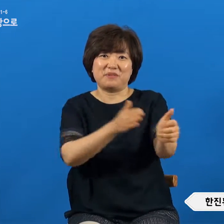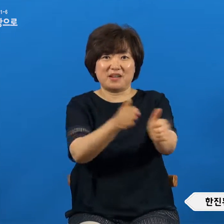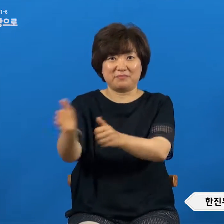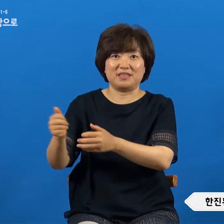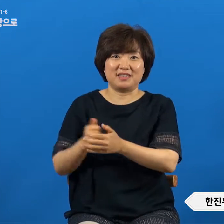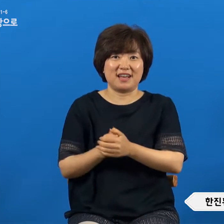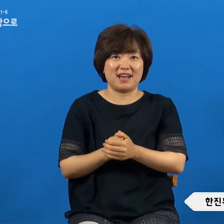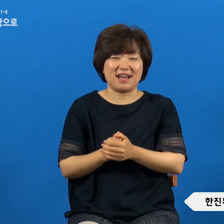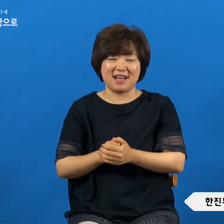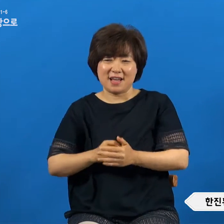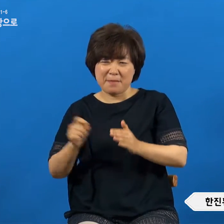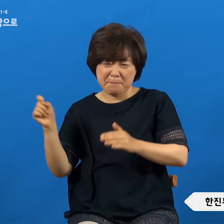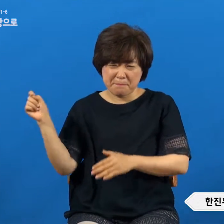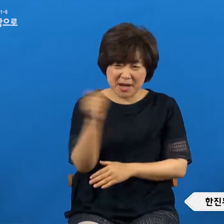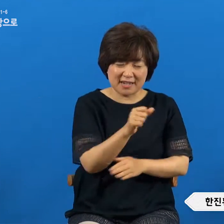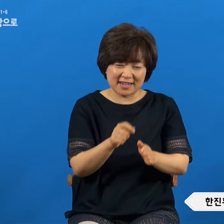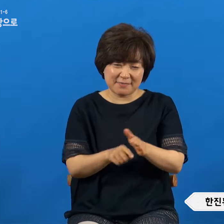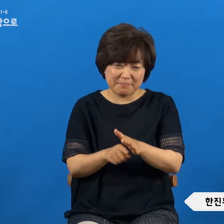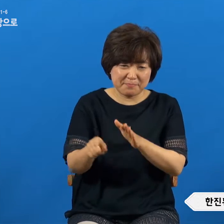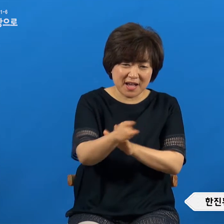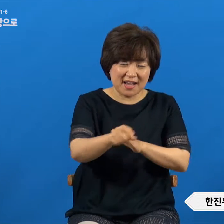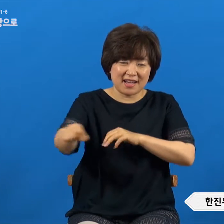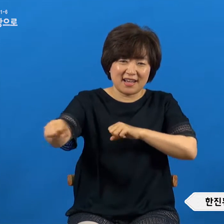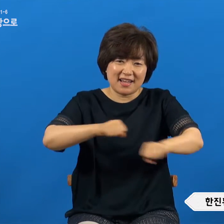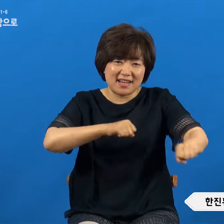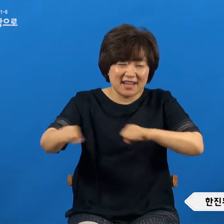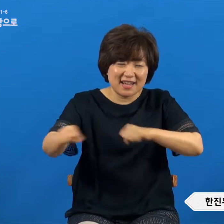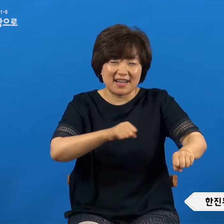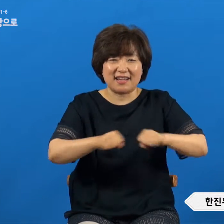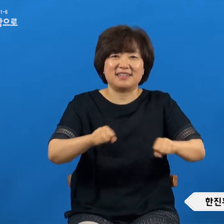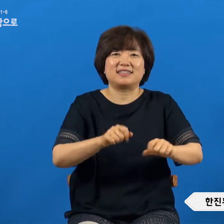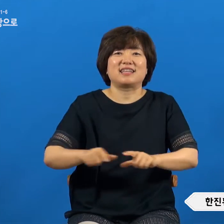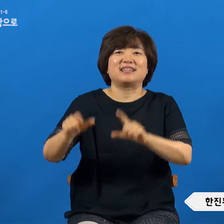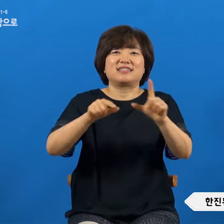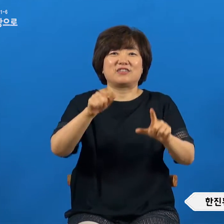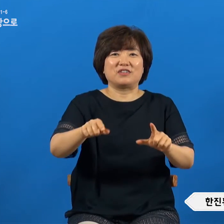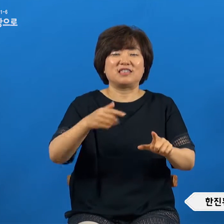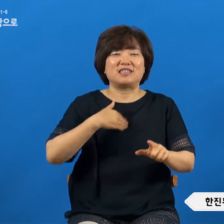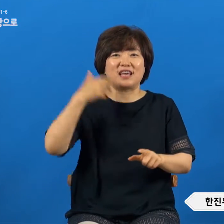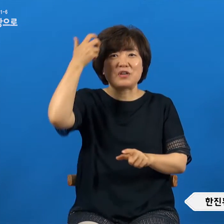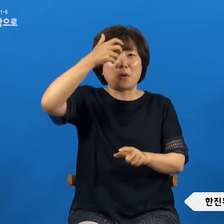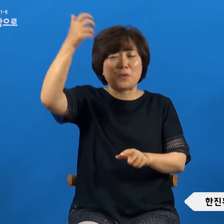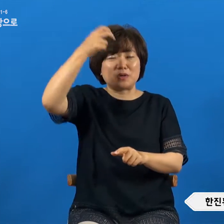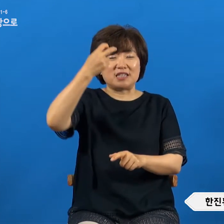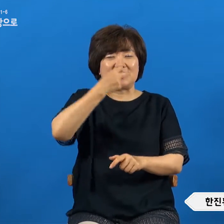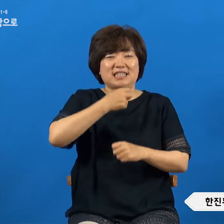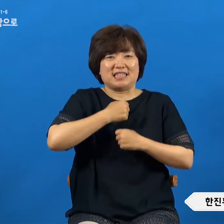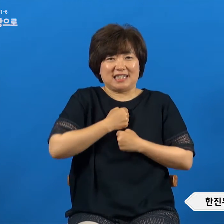그런 삶을 사는 것이 내 영혼을 지키는 길이고 또 하나님 나라도 확장하는 길입니다.